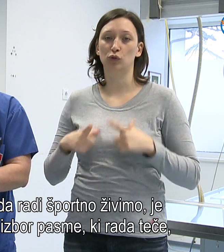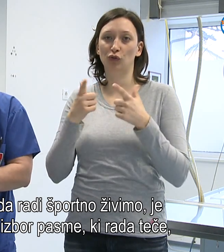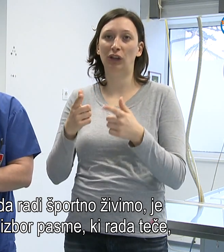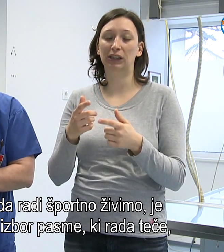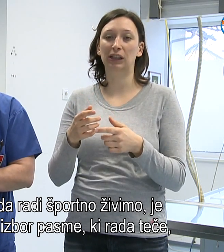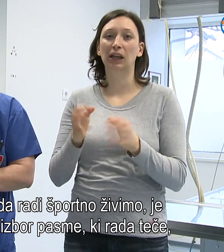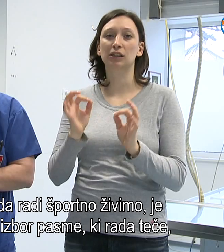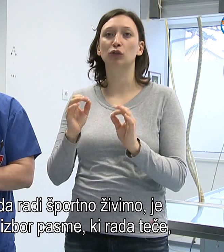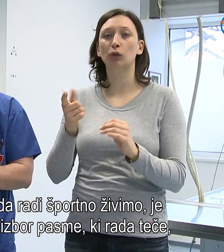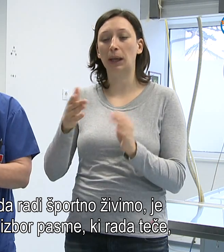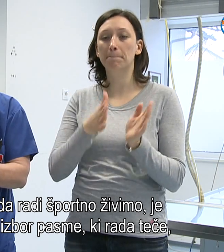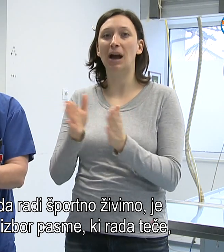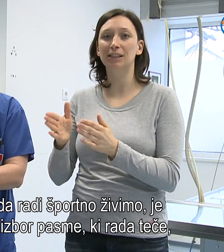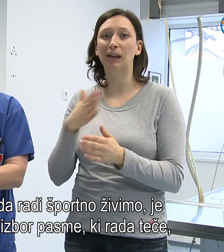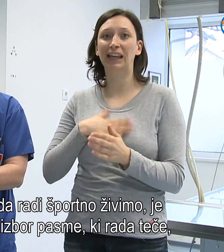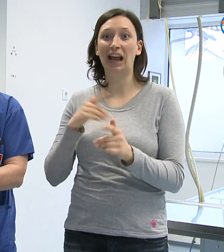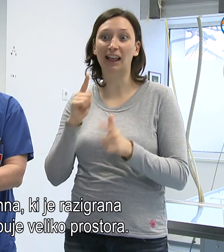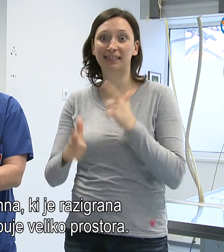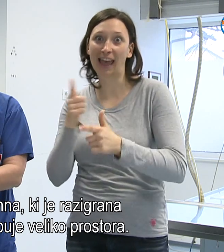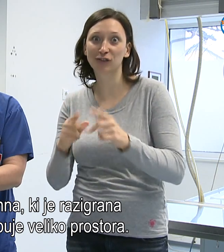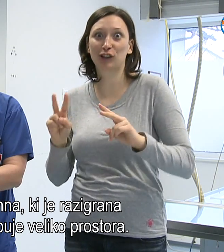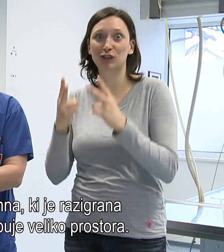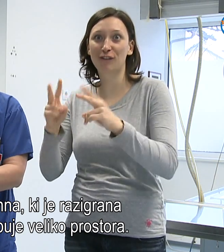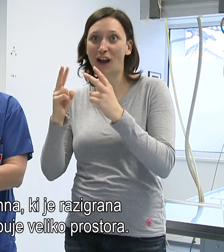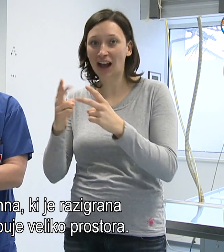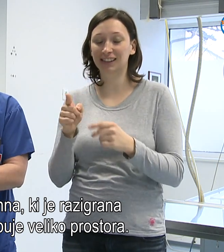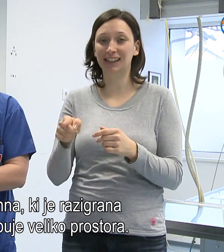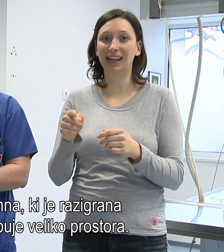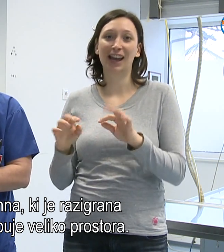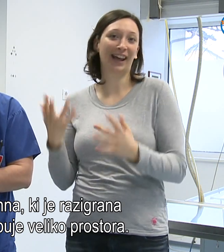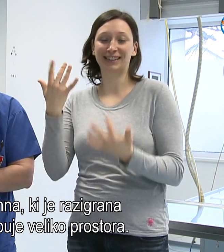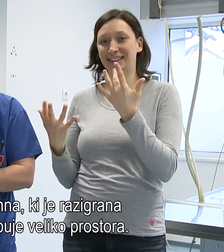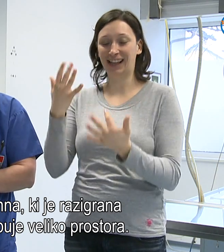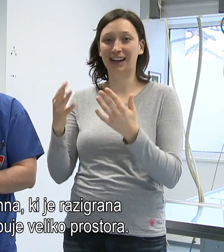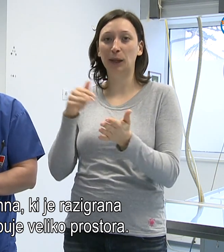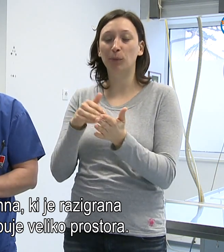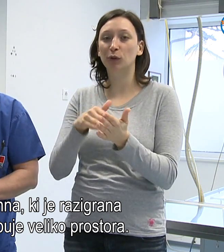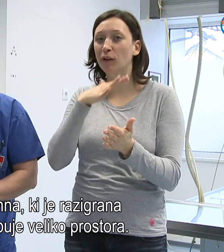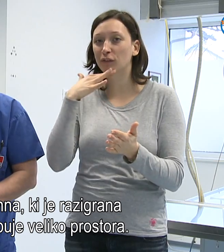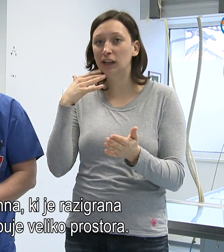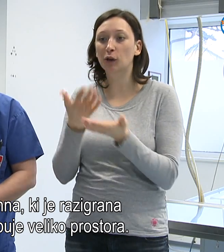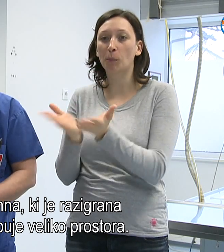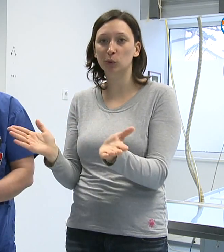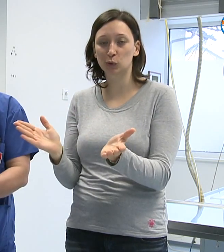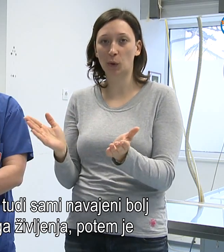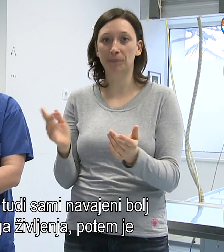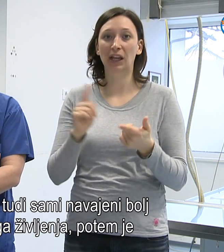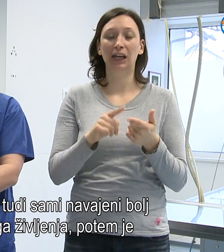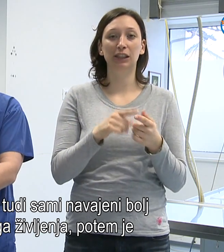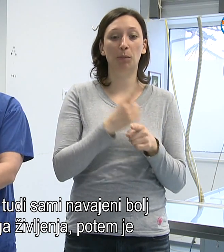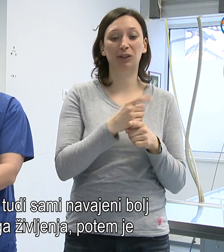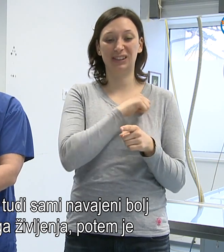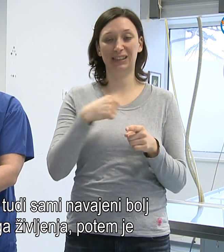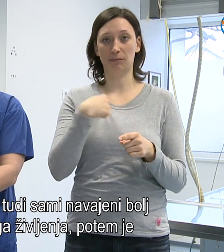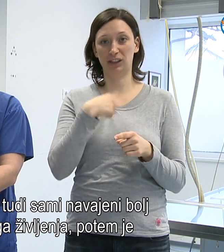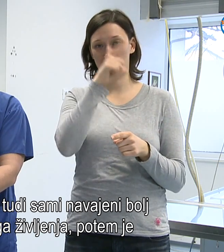izbor pasme, ki rada teče, ki je živahna, ki je razigrana, ki potrebuje veliko prostora. Če smo pa tudi mi